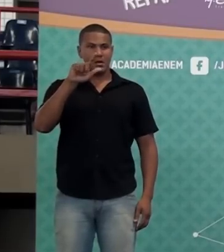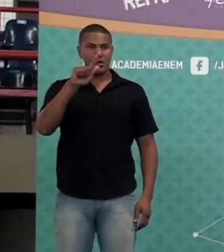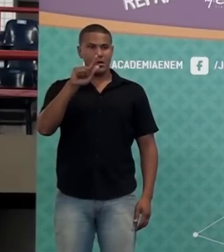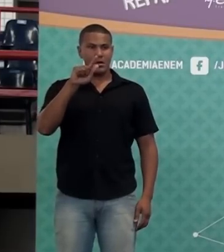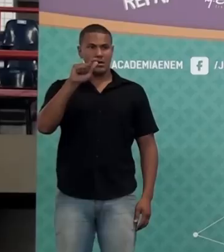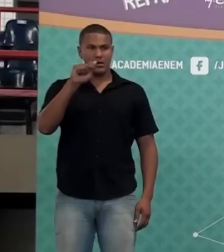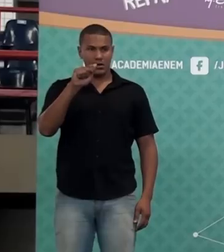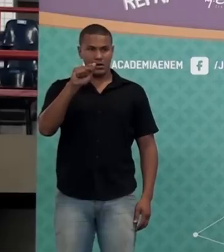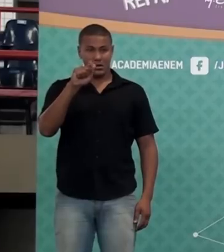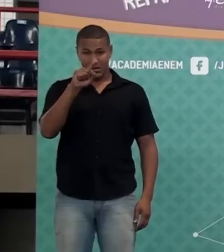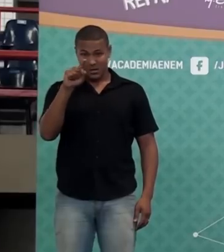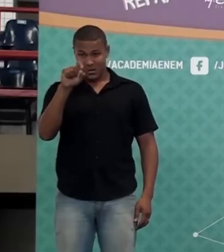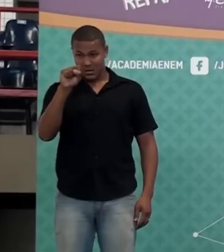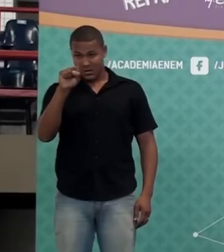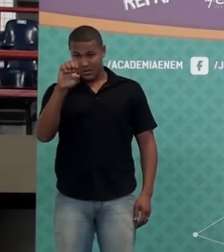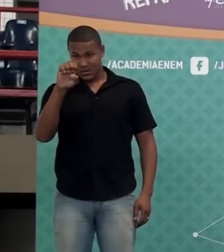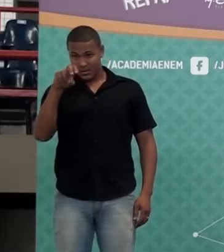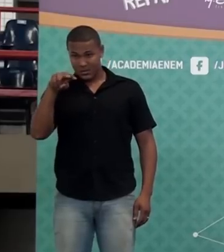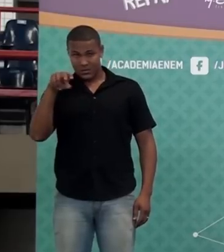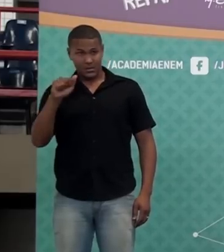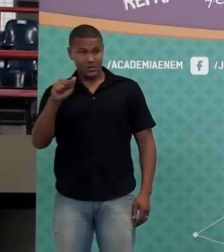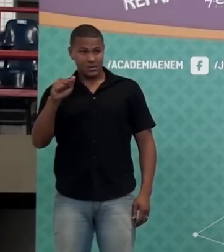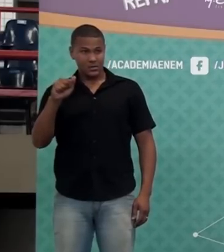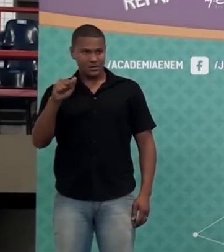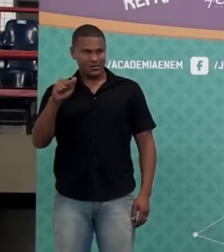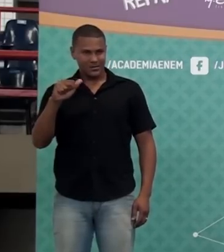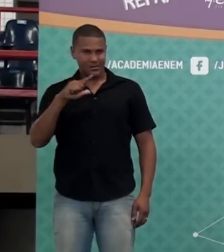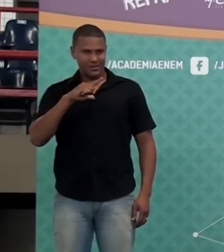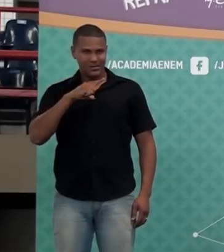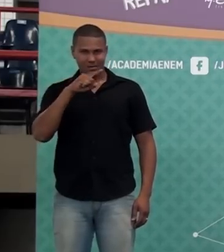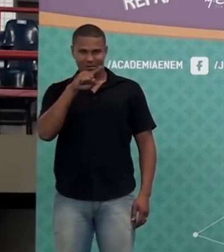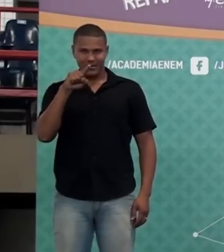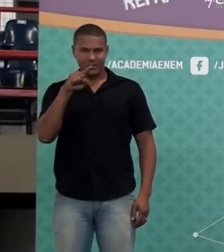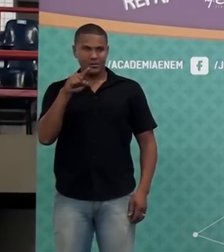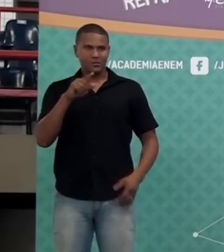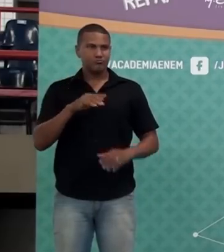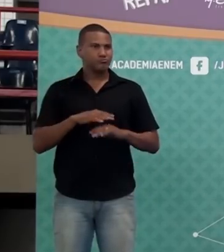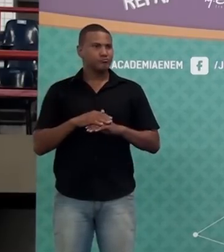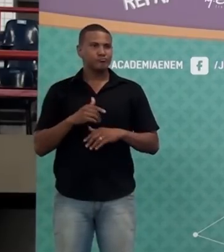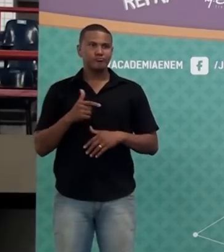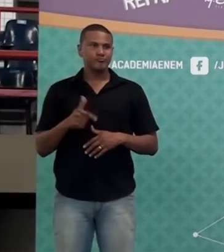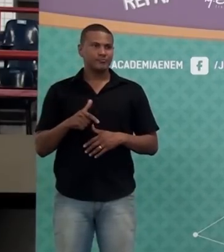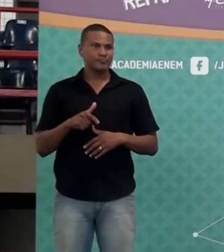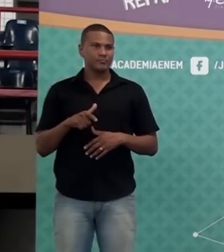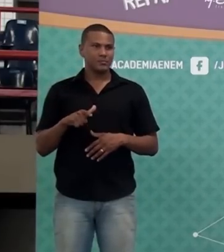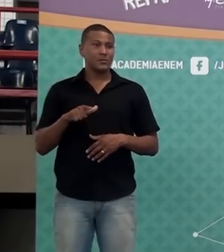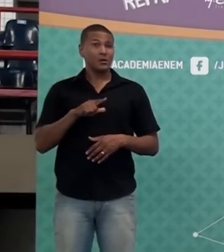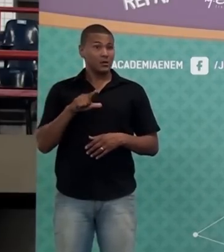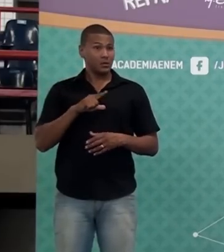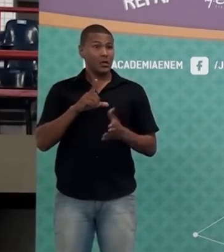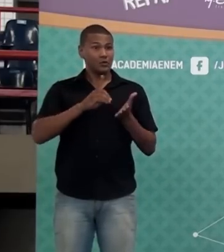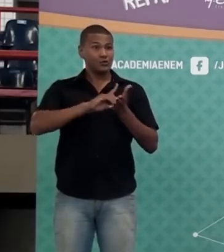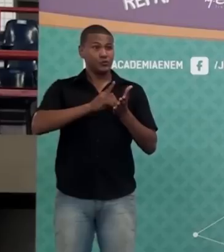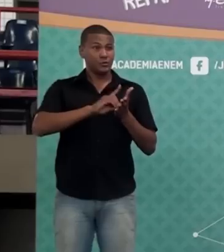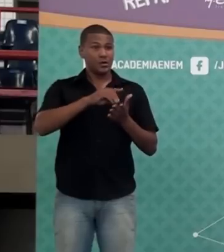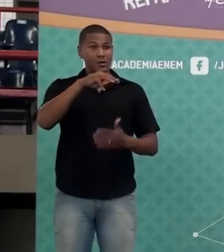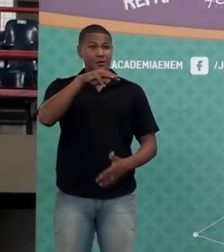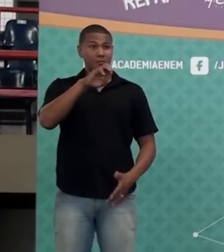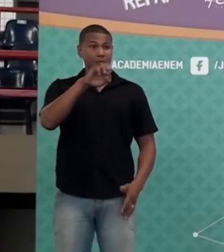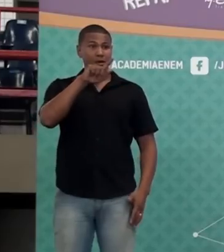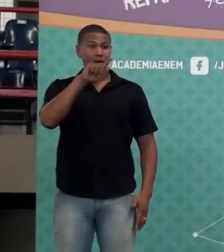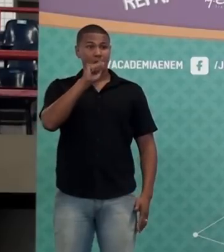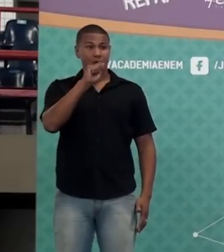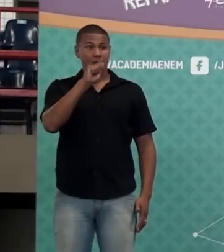ter hífen. A gente diz a Mega Sena acumulada. O dicionário registra com 2 S's por conta dessa